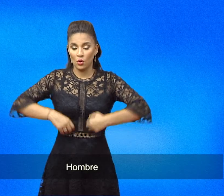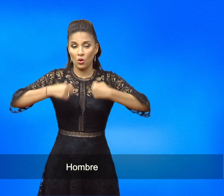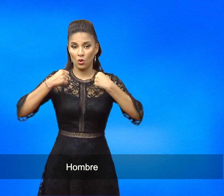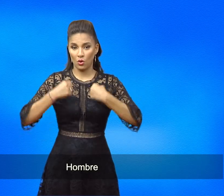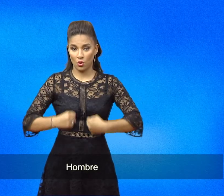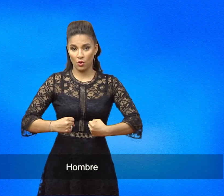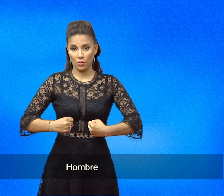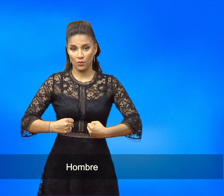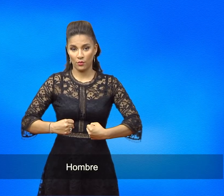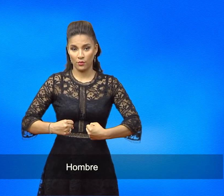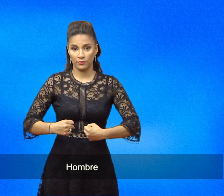hombre